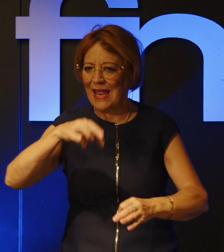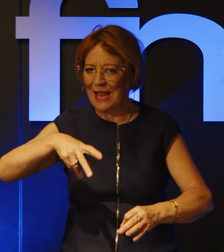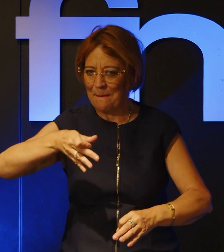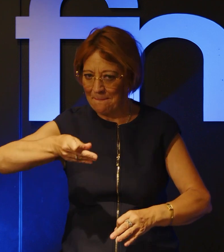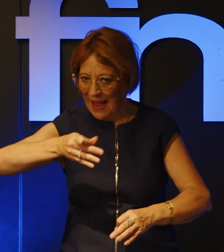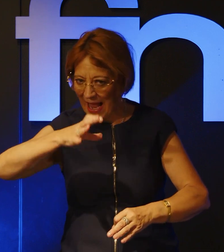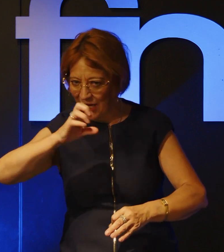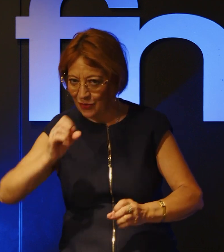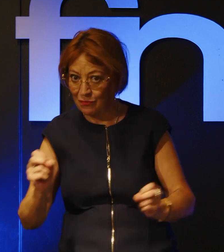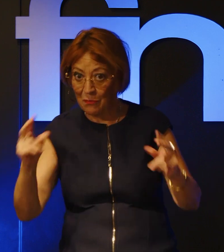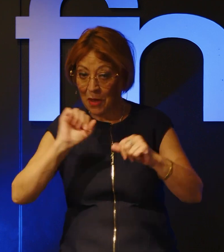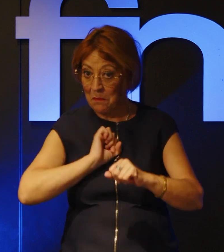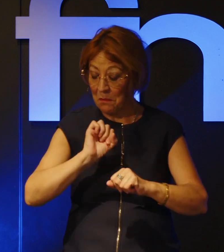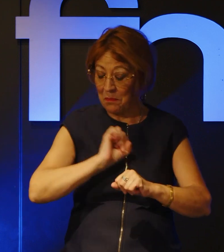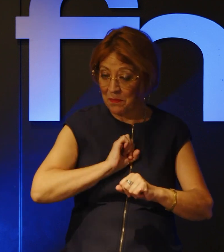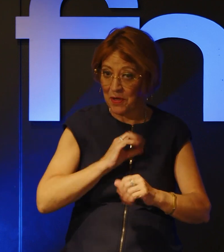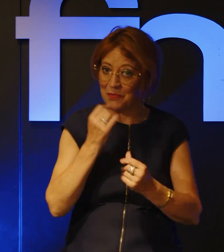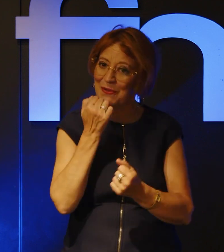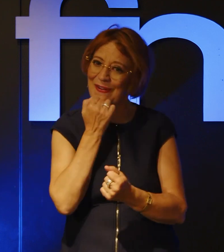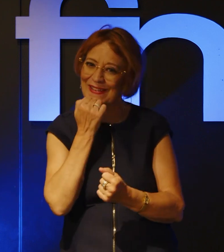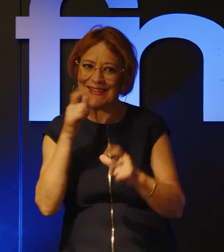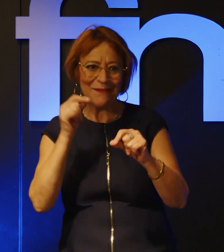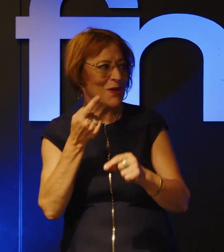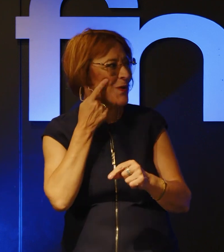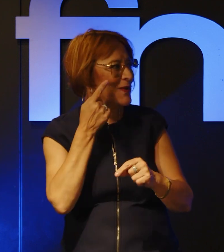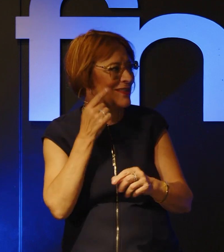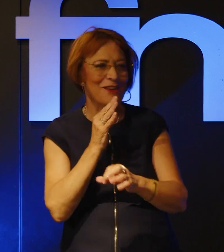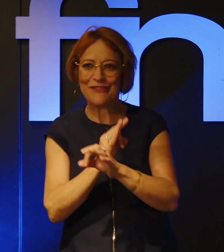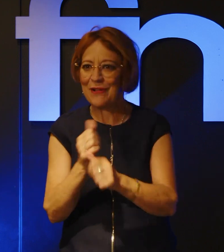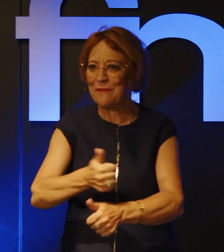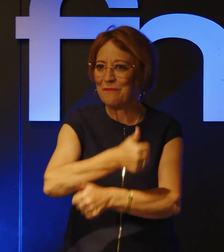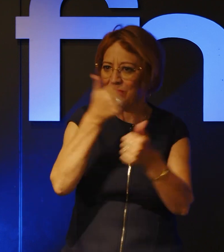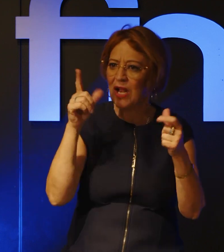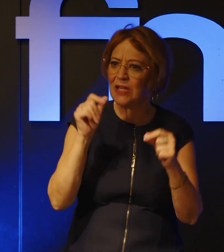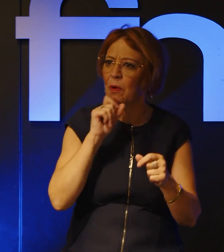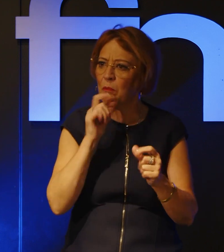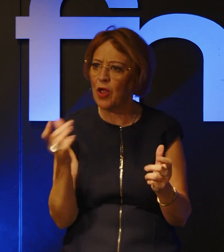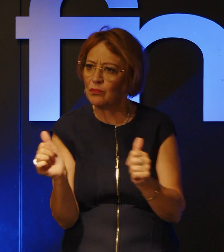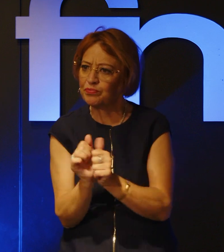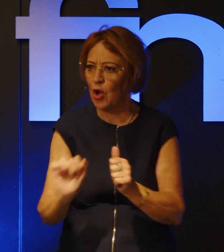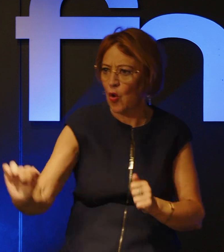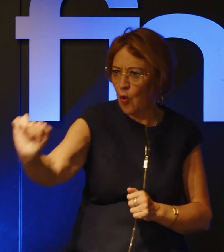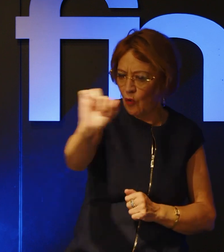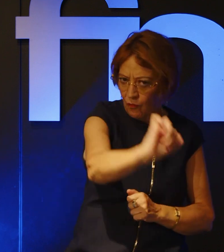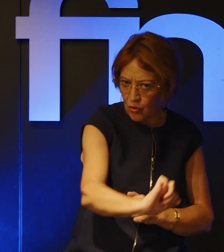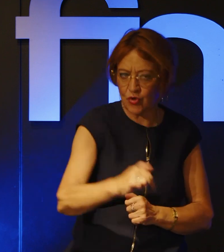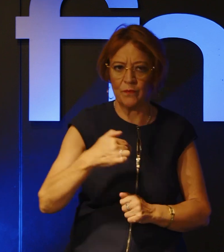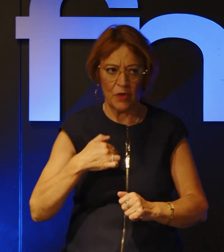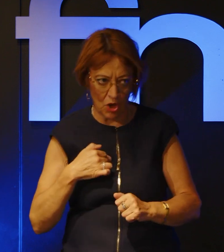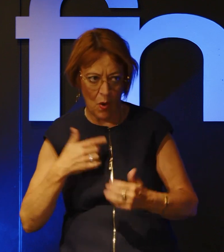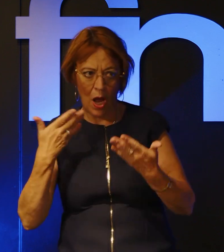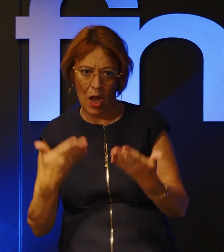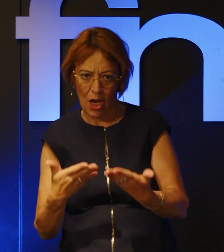é uma estreia para mim e portanto fico muito contente também conhecer o festival melhor e poder estar aqui convosco eu vou